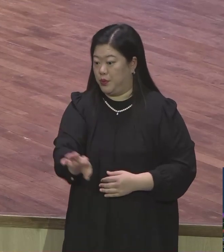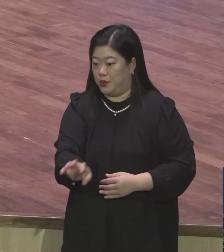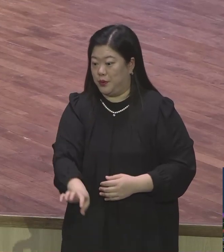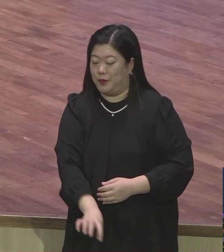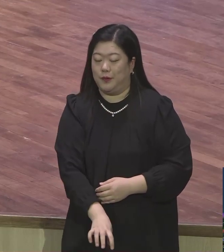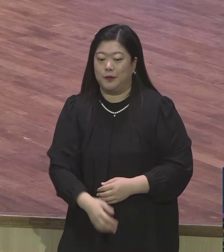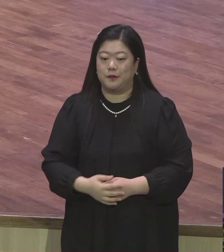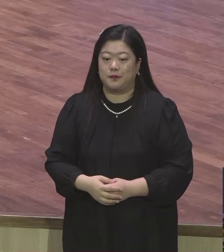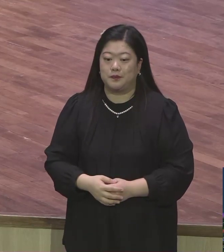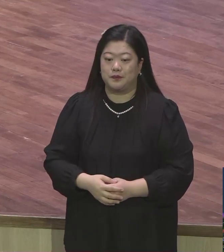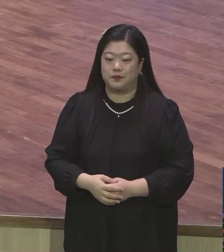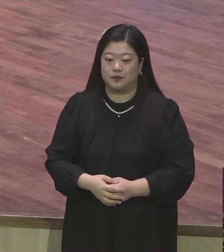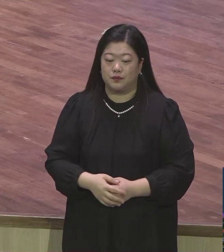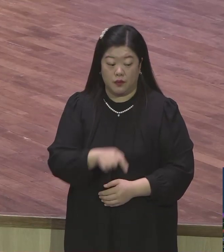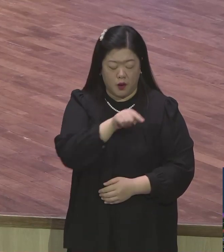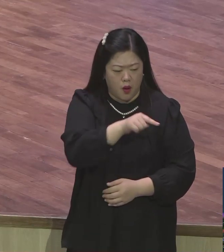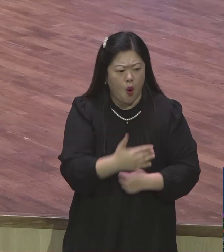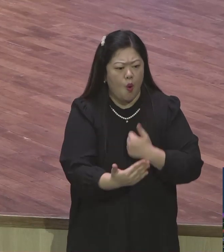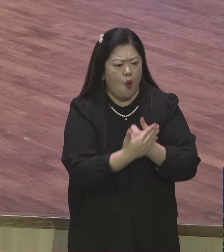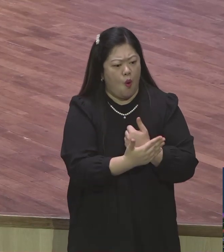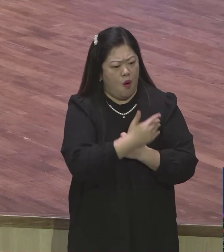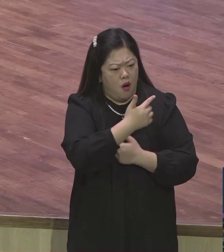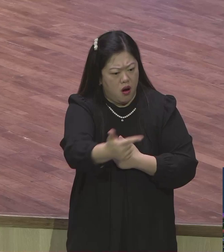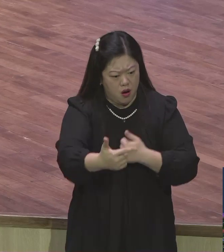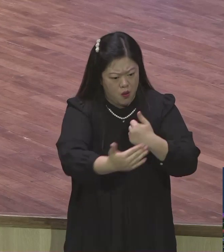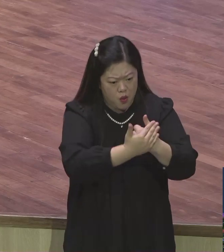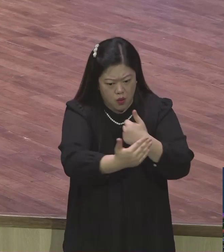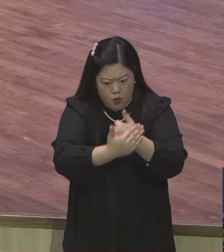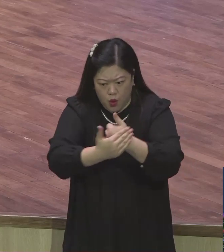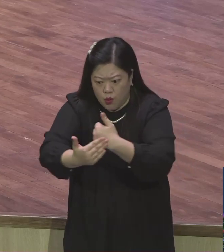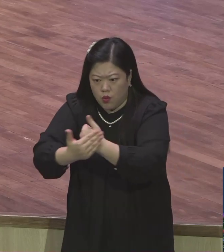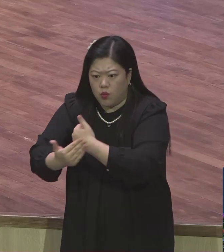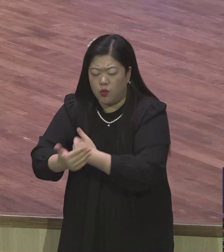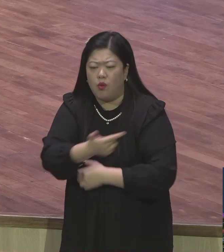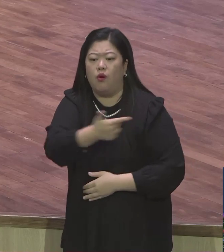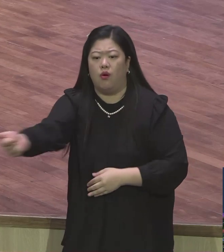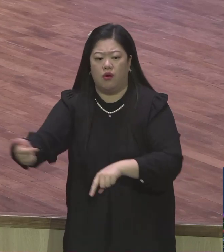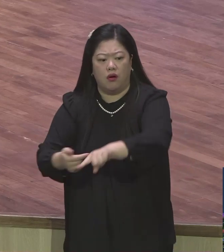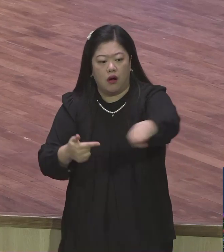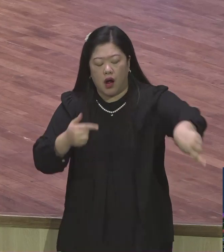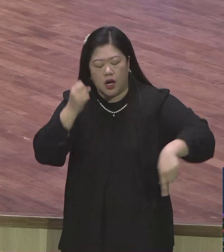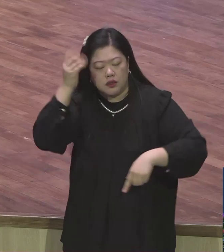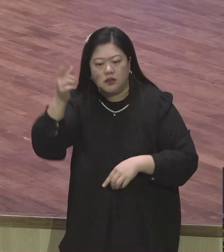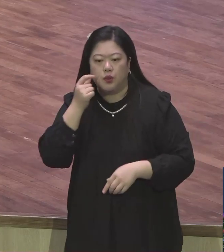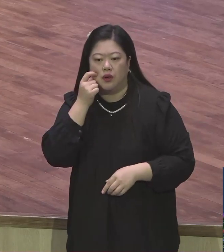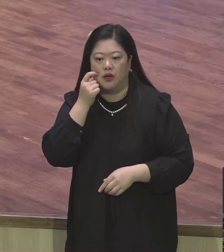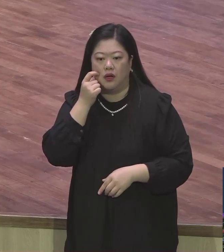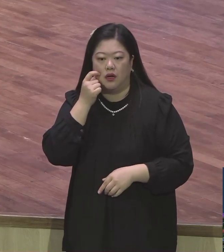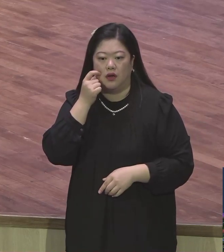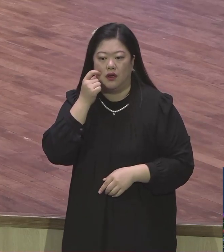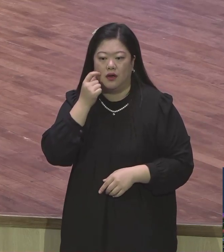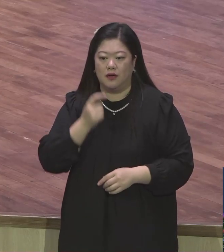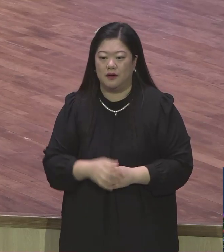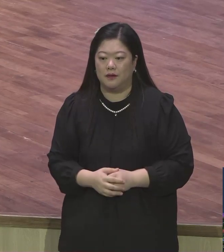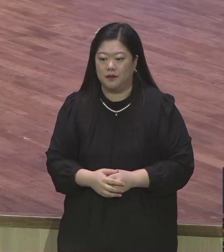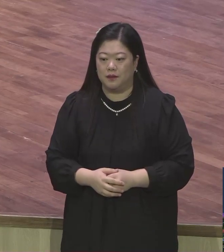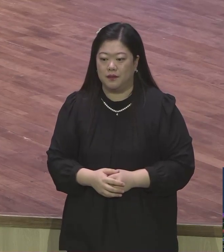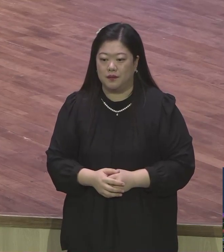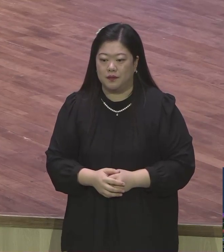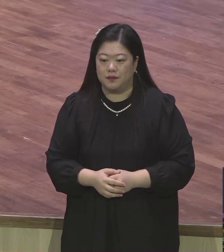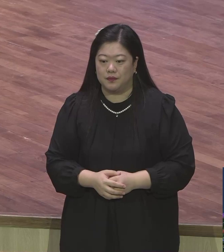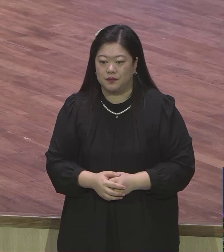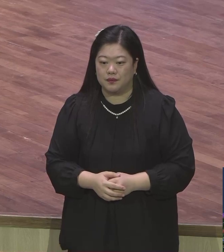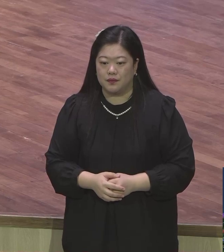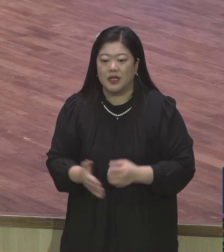볼 수 있습니다. 그만큼 바울에게는 이들이 소중한 존재들이, 소중한 사람들, 이들에게